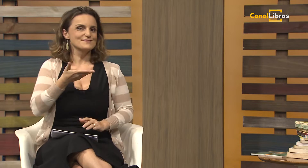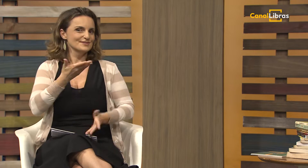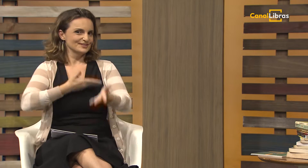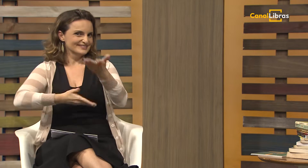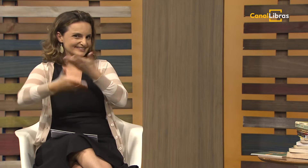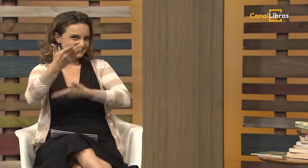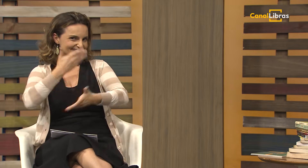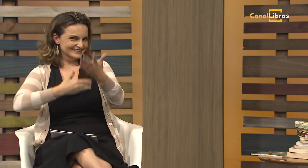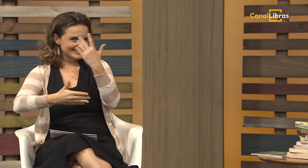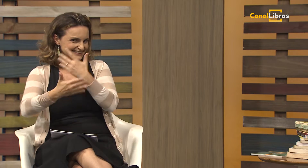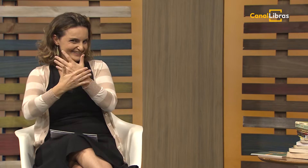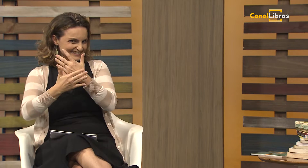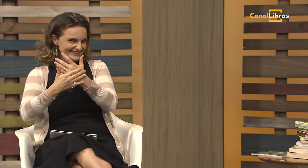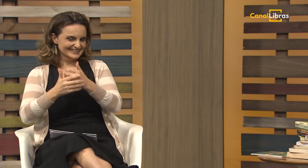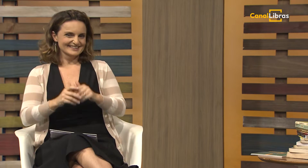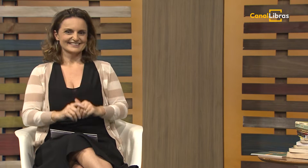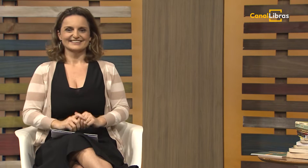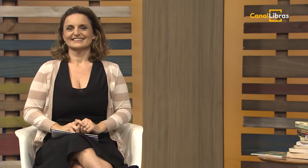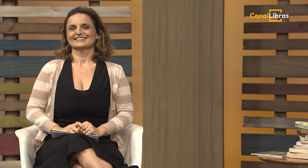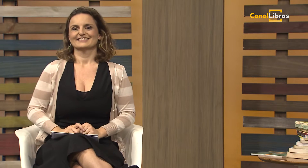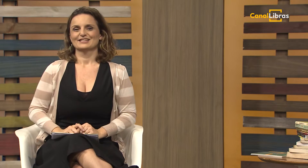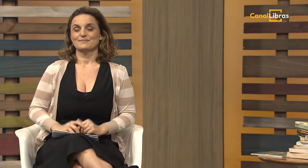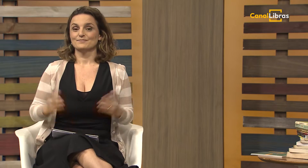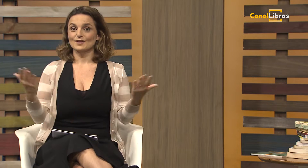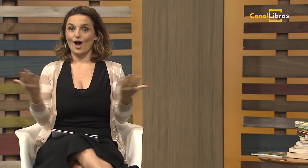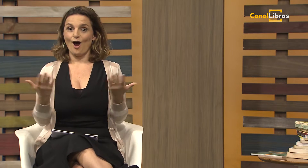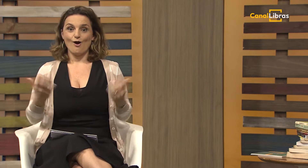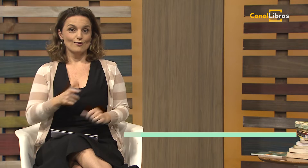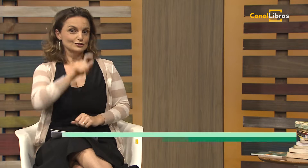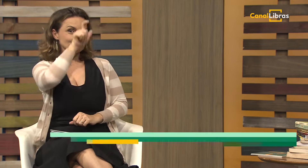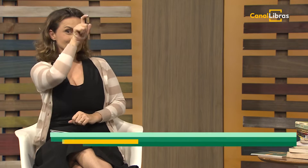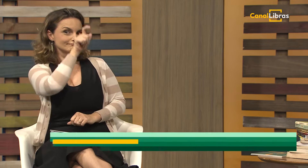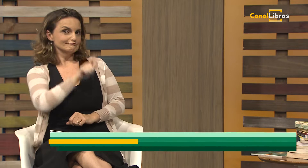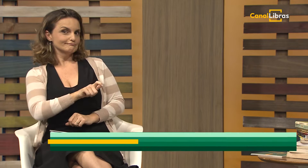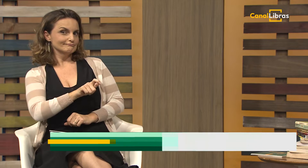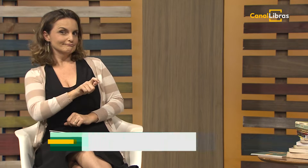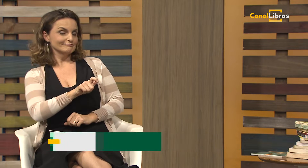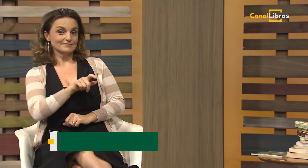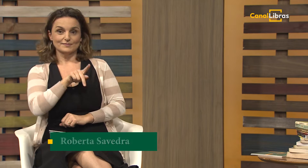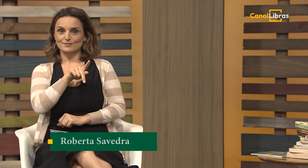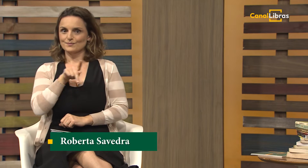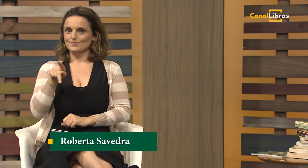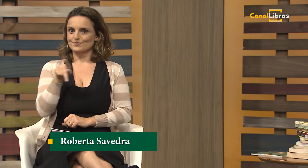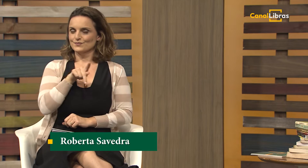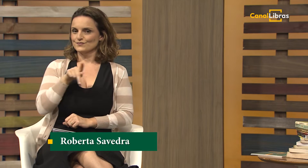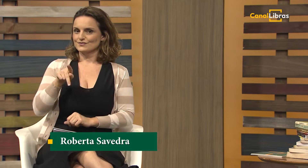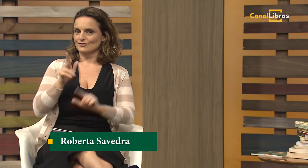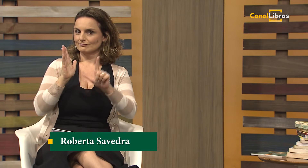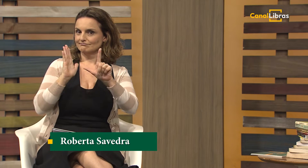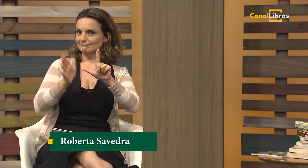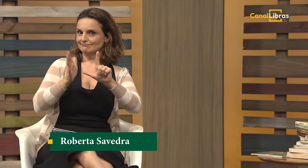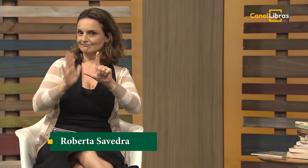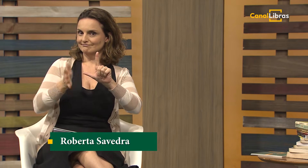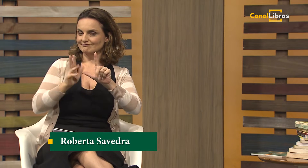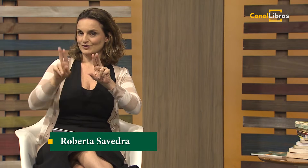Sejam bem-vindos a mais um episódio do Bate-Papo em Libras. Hoje temos conosco uma professora de Letras Libras